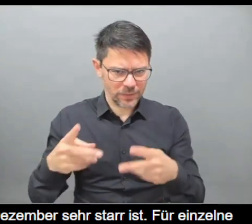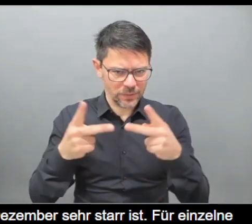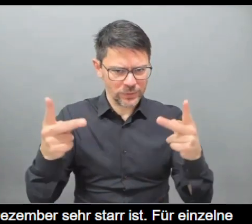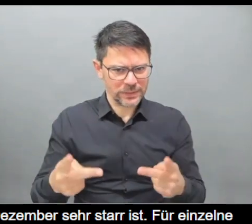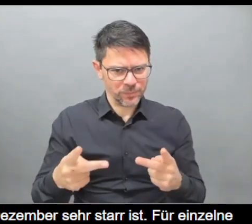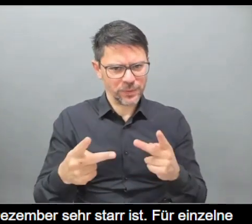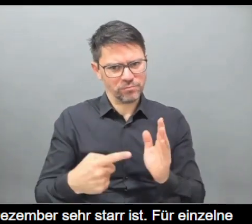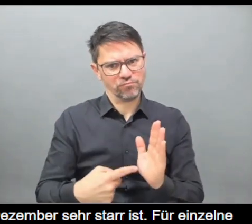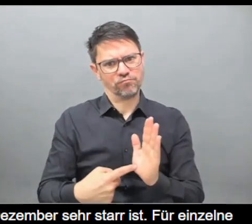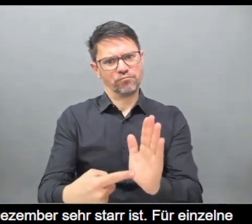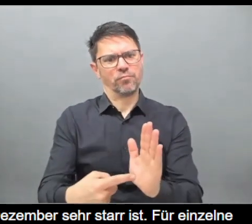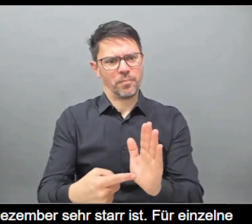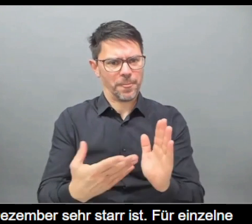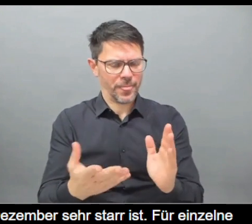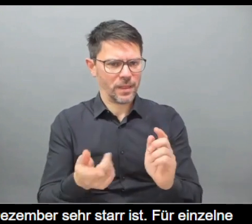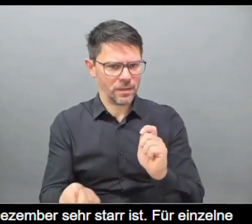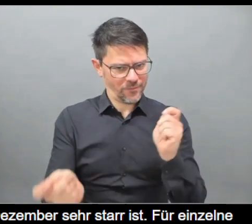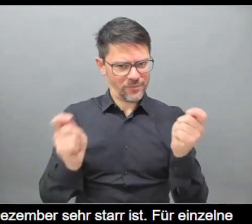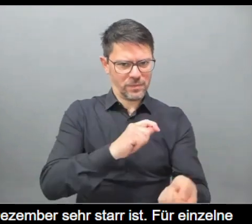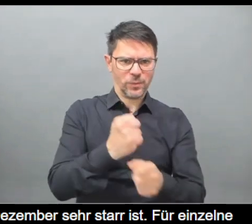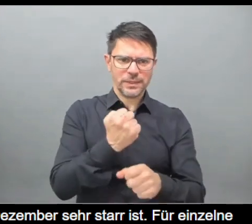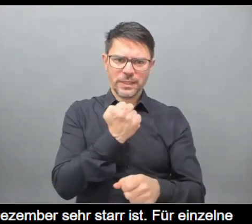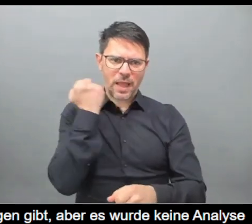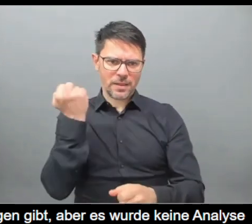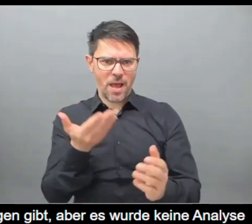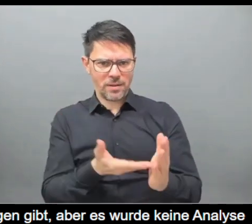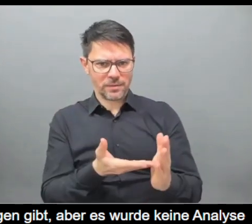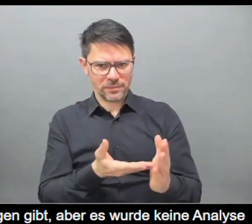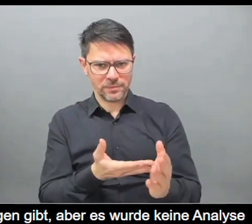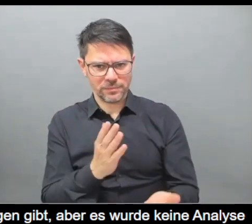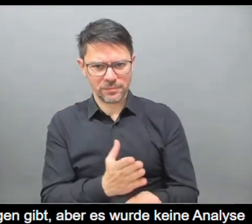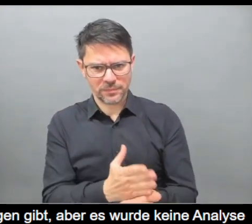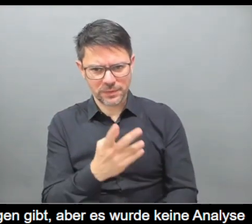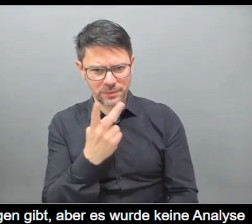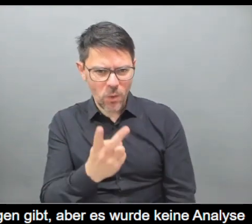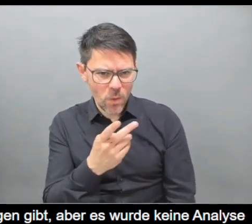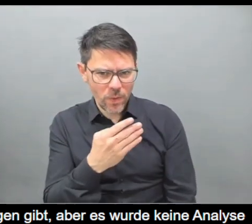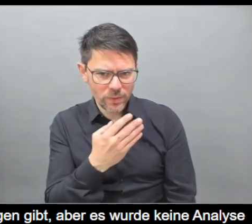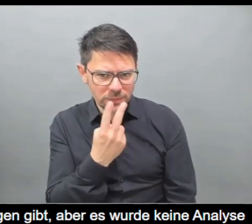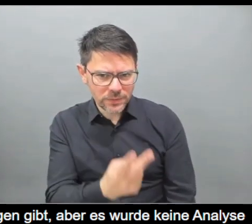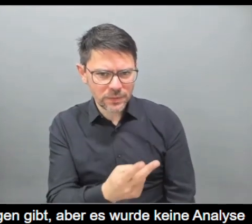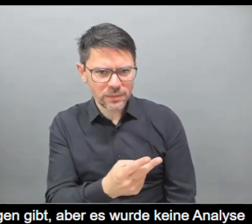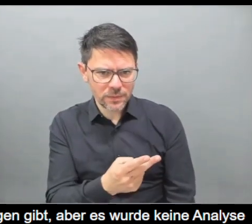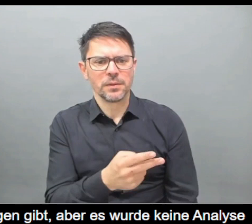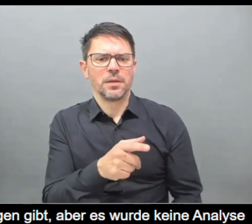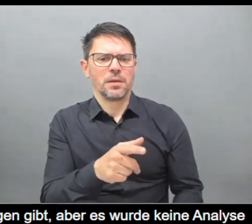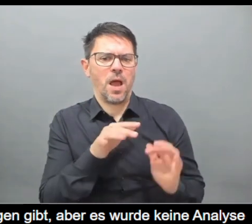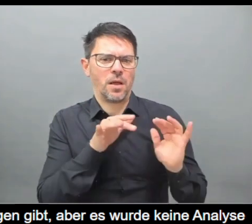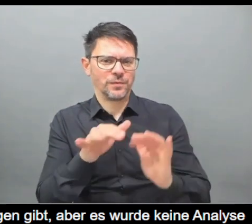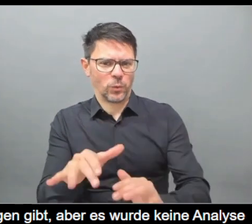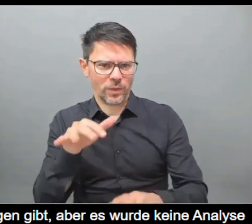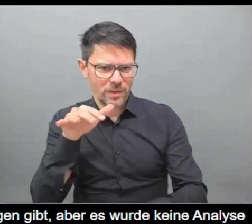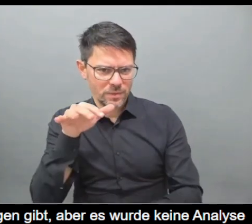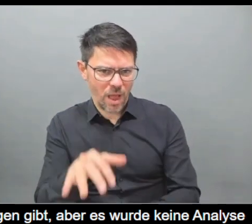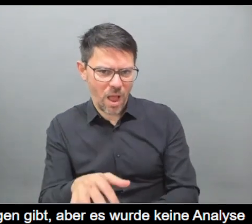Auftrag gegeben hat, mittlerweile die Möglichkeit, konkreter auf die Auswirkungen zu blicken. Und wir haben auch ganz aktuell über die Einlassungen der